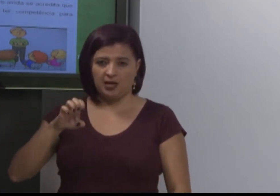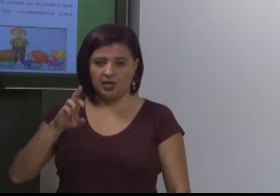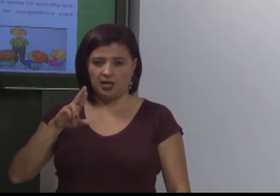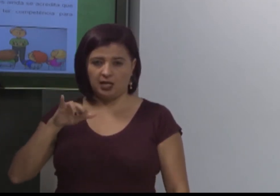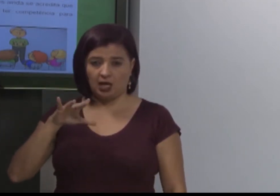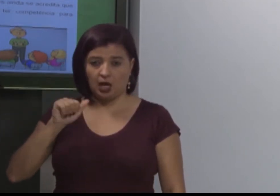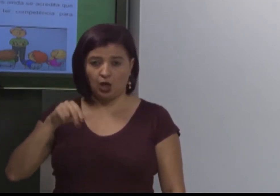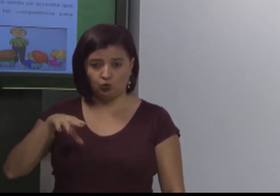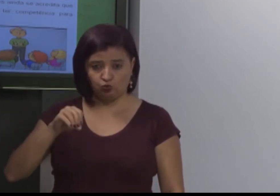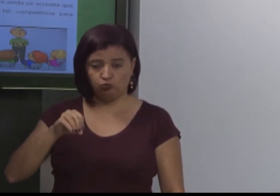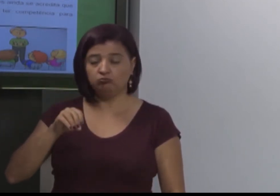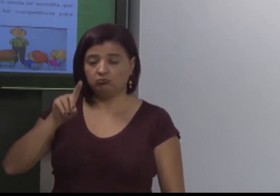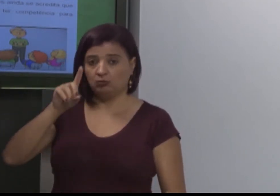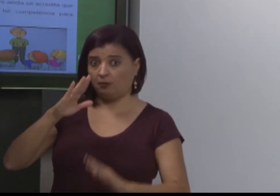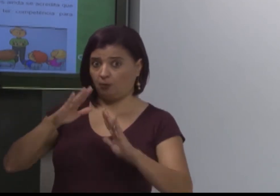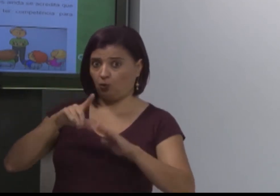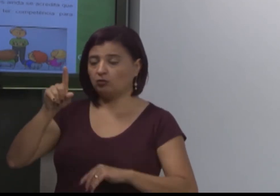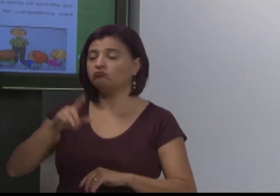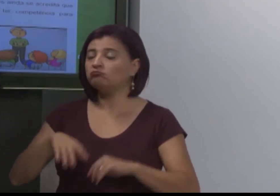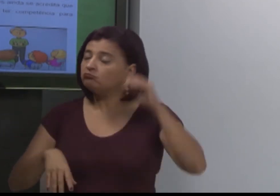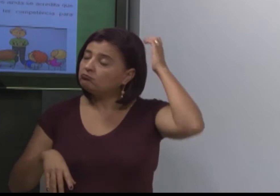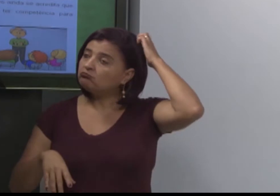Pessoas que moram nos Estados Unidos. O americano.